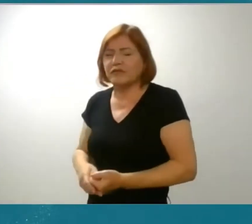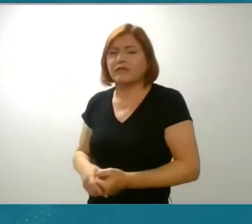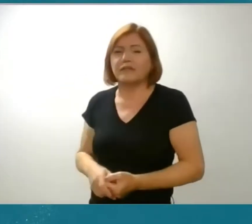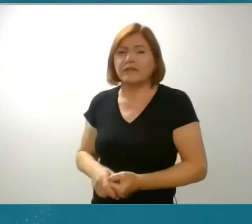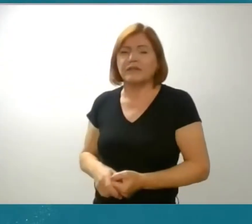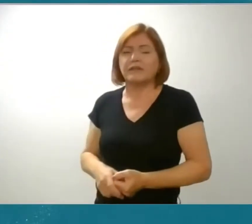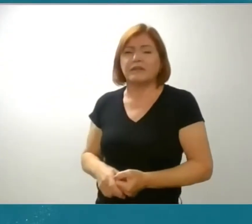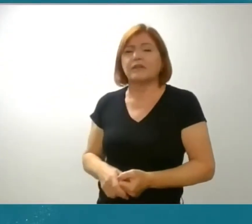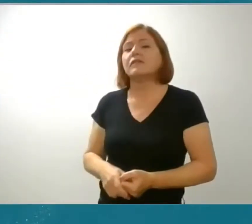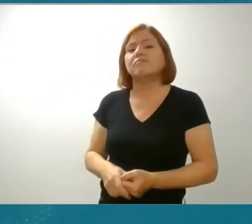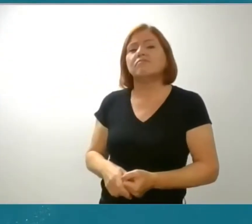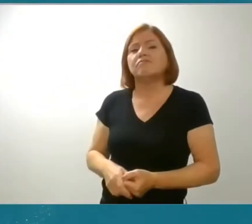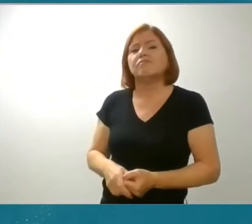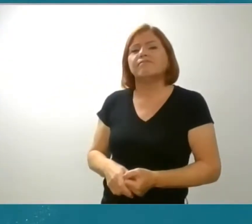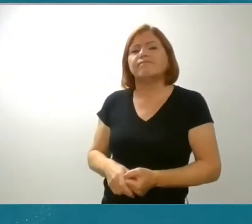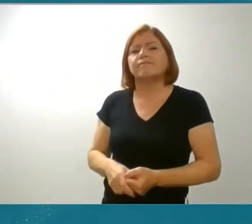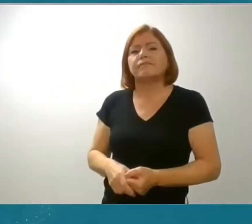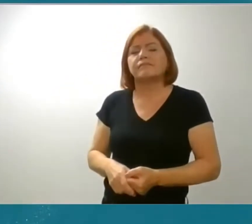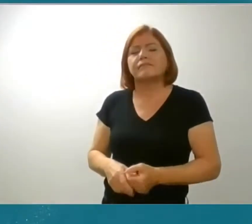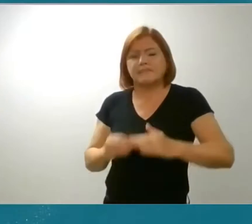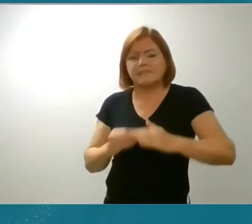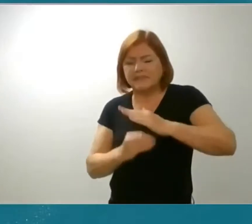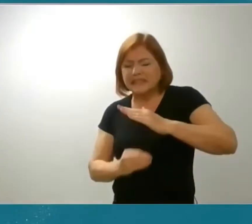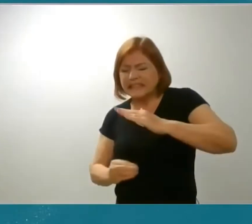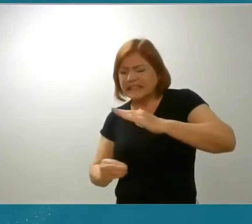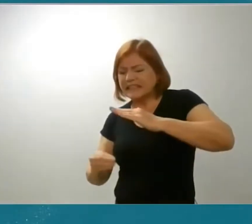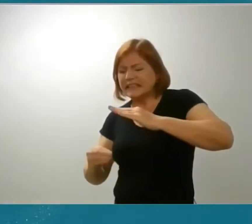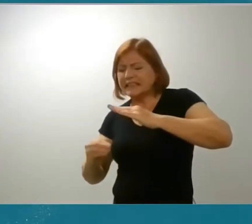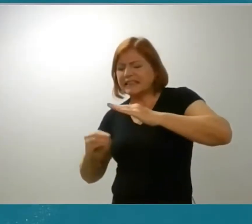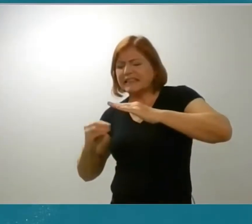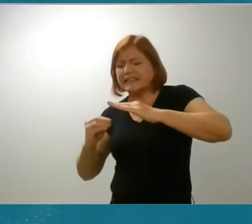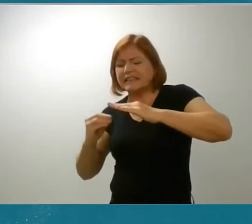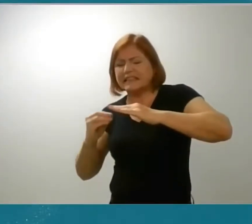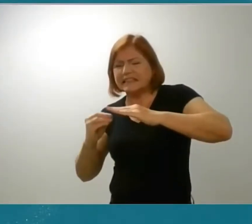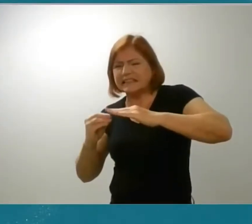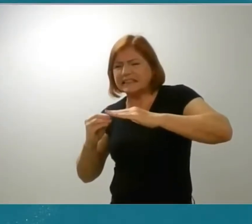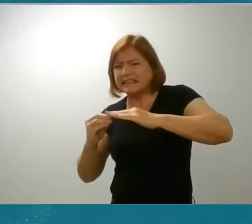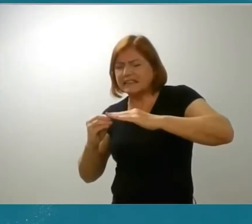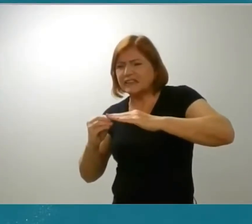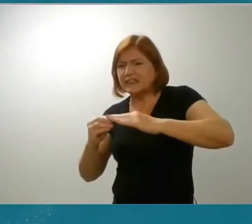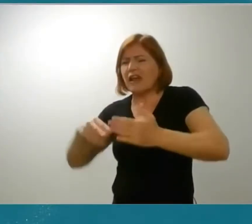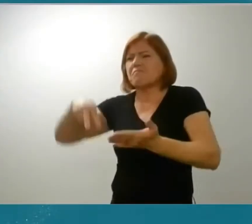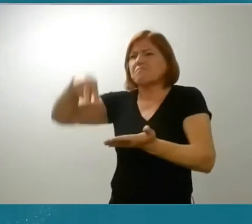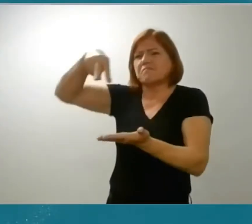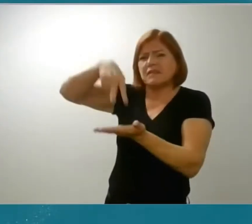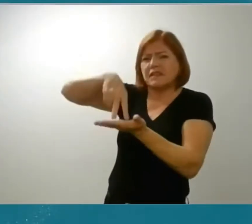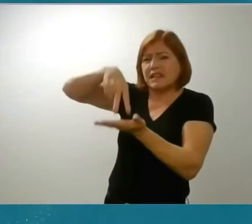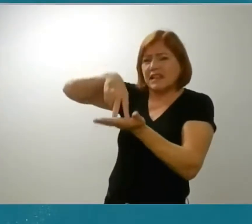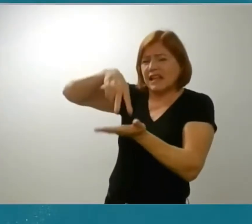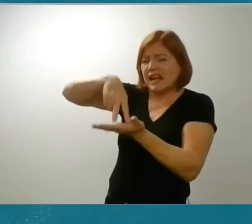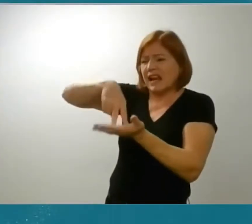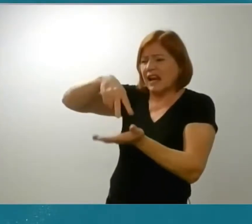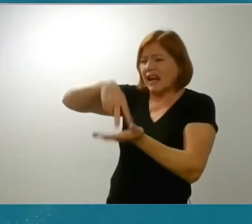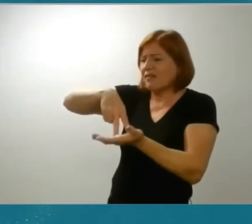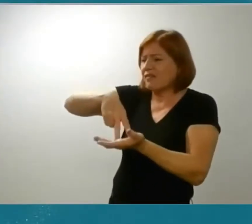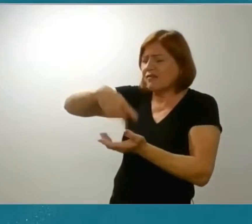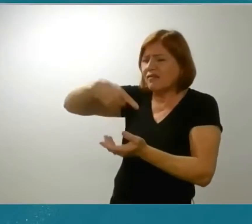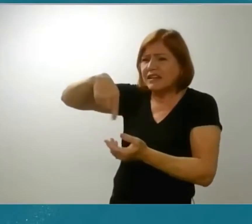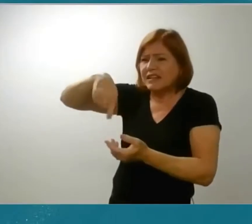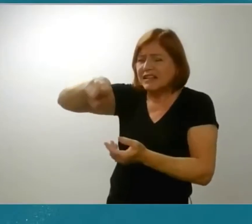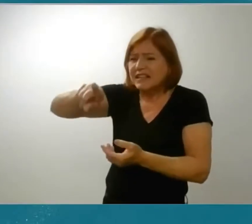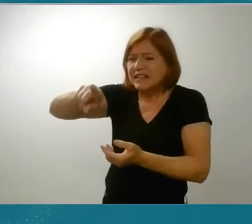do romper da aurora, ela já se levanta a fim de preparar comida para todos da casa e dar ordem às suas colaboradoras.